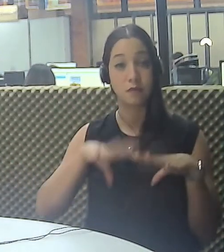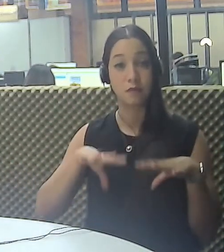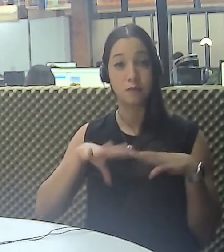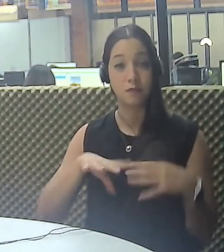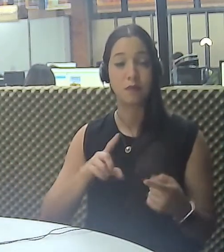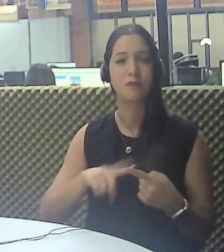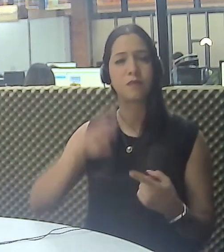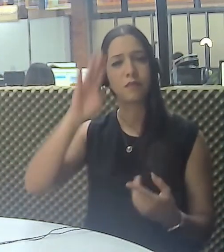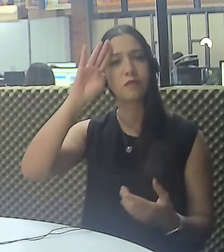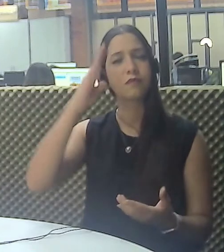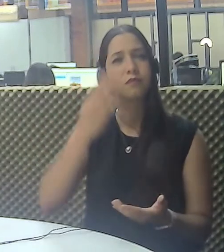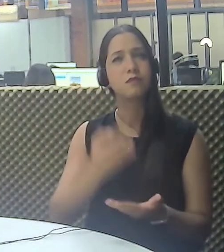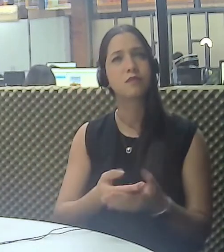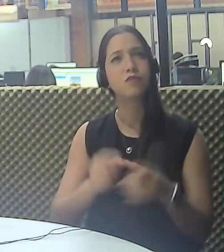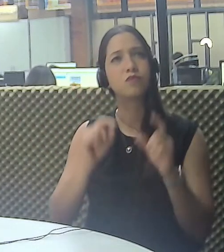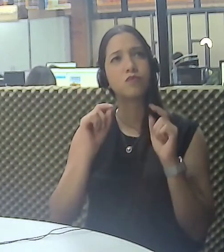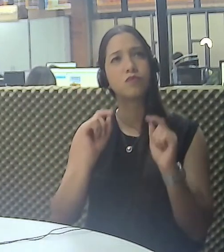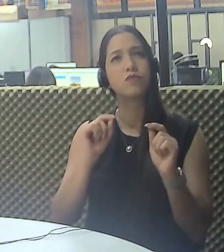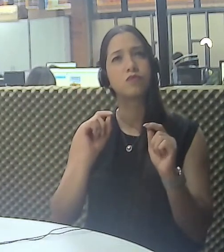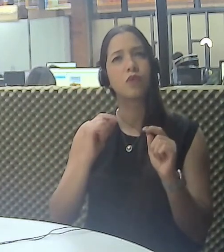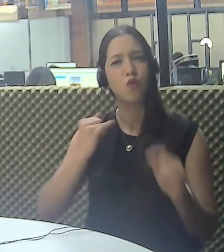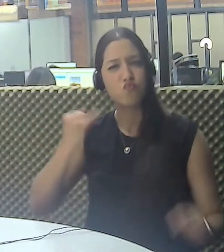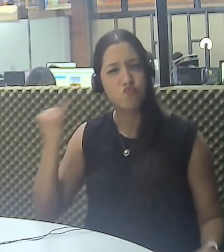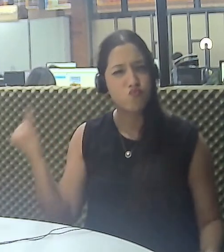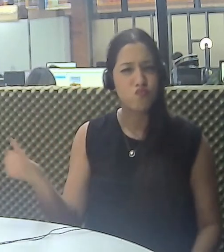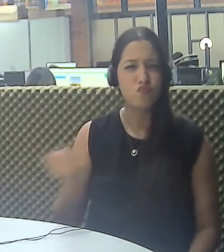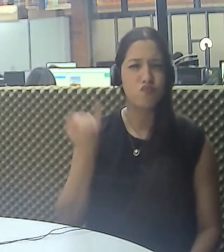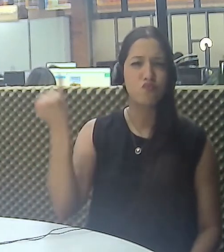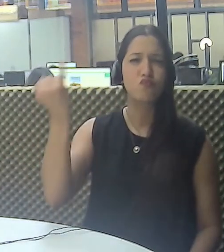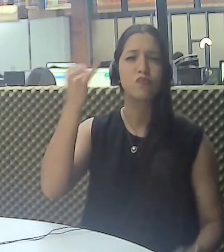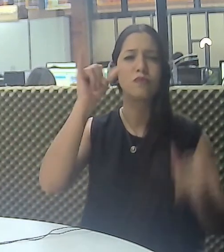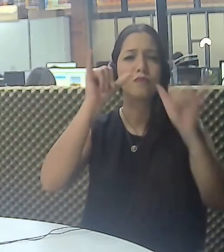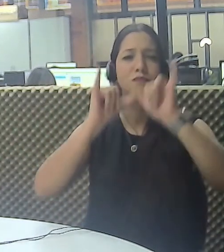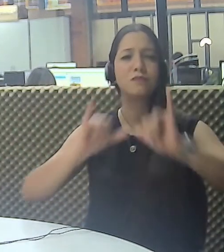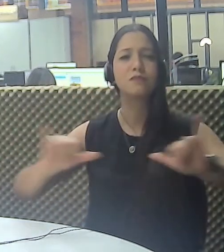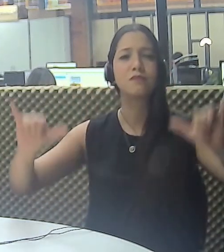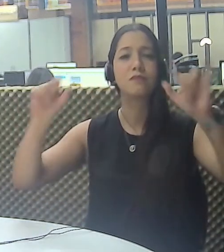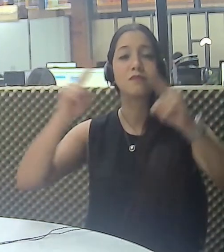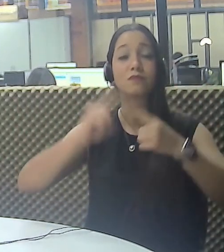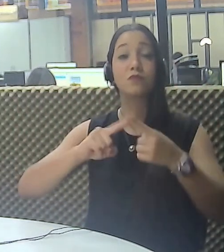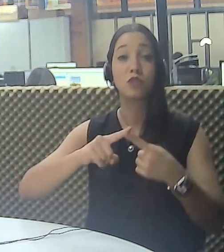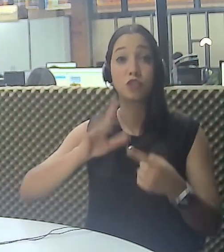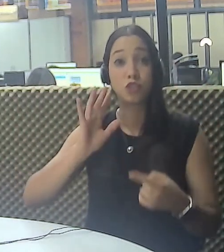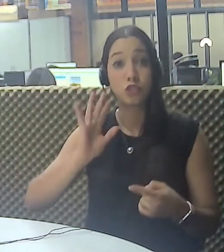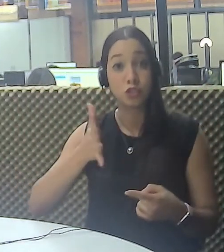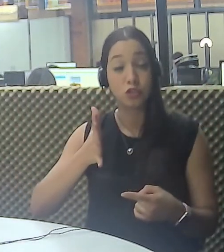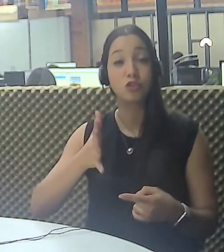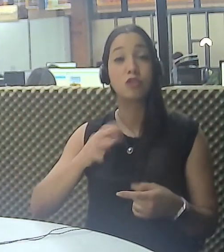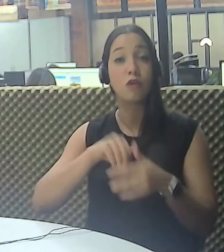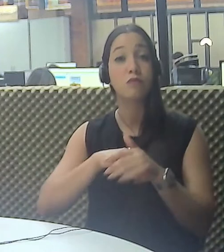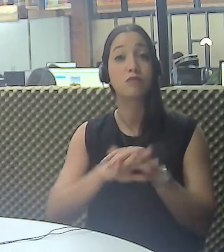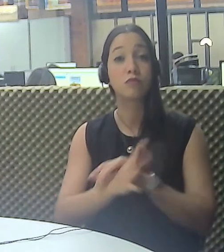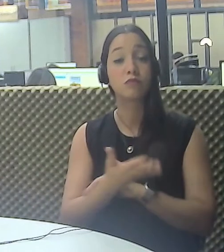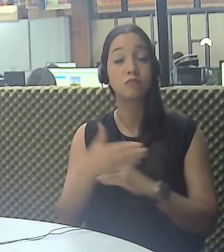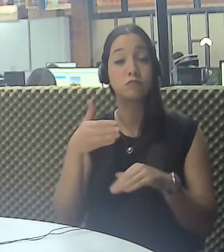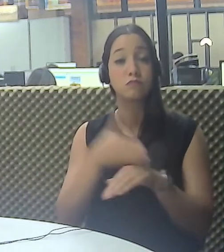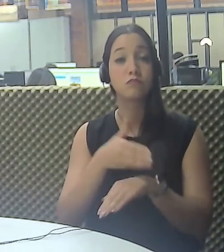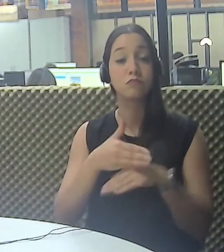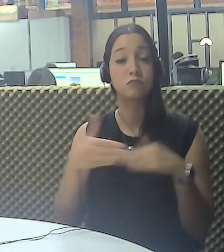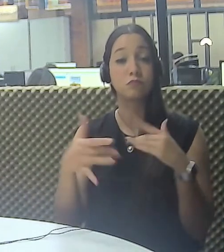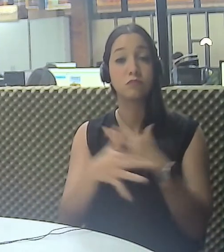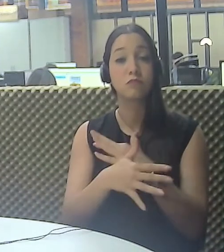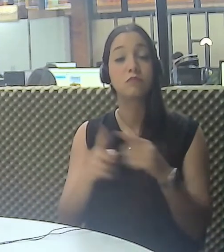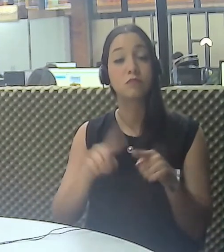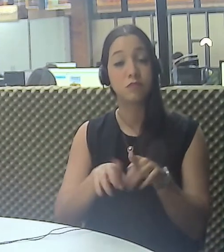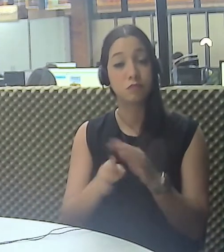que acreditamos que é muito importante nessa campanha, porque eles já fazem parte do trânsito e nos ajudam